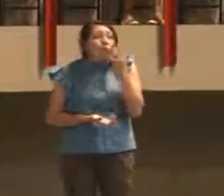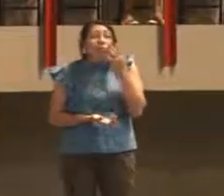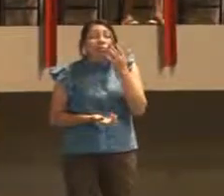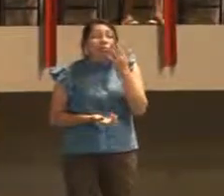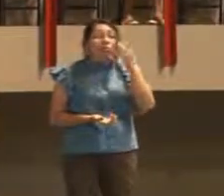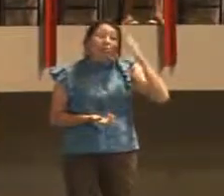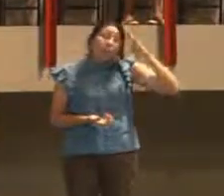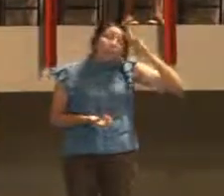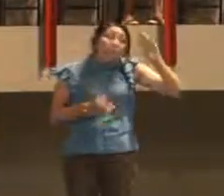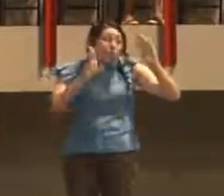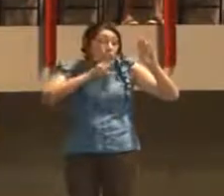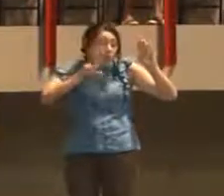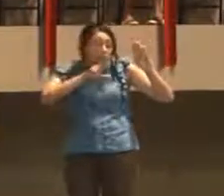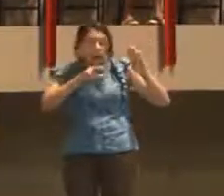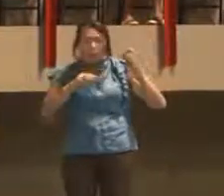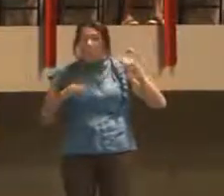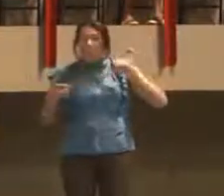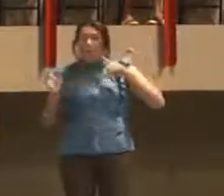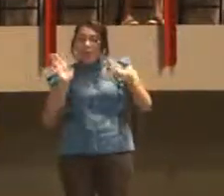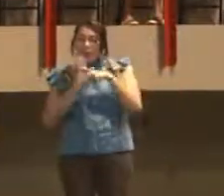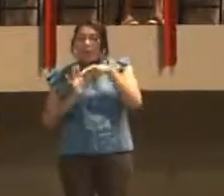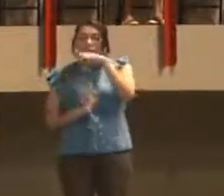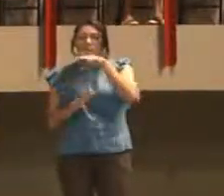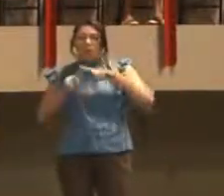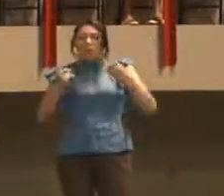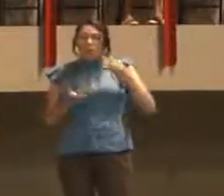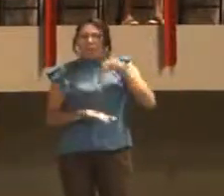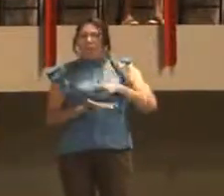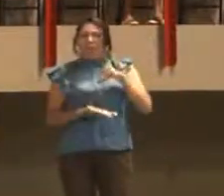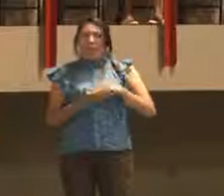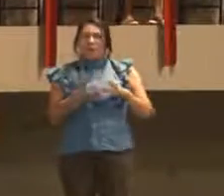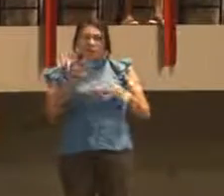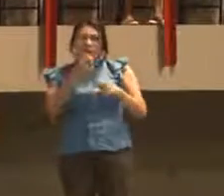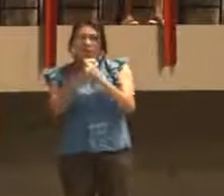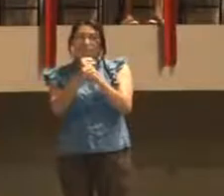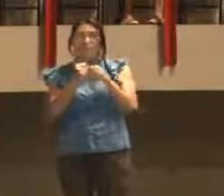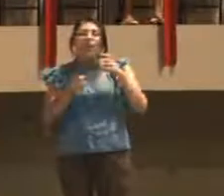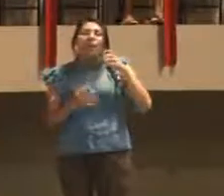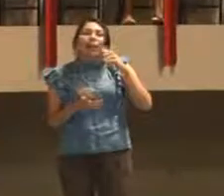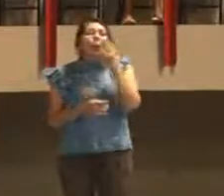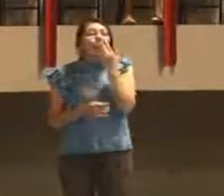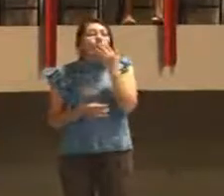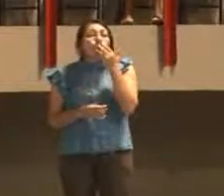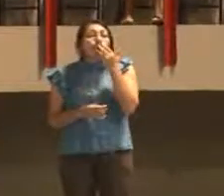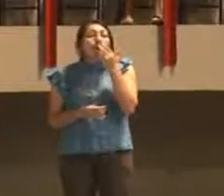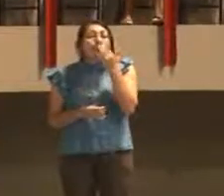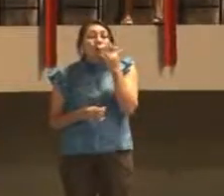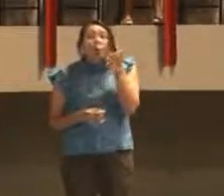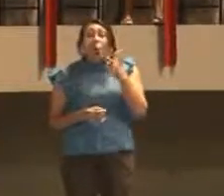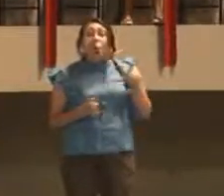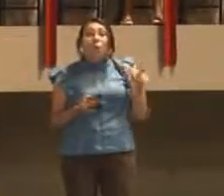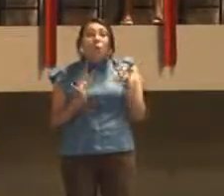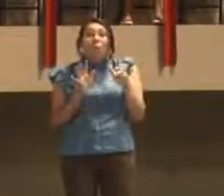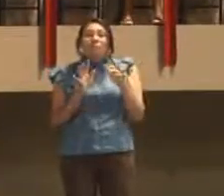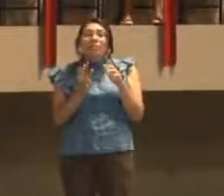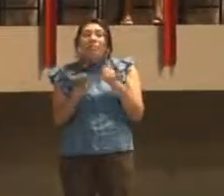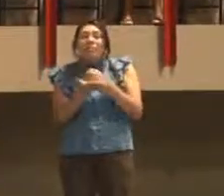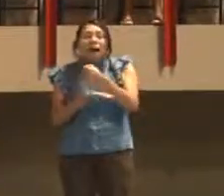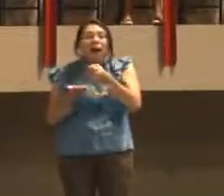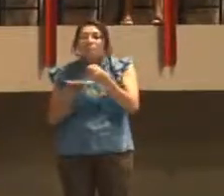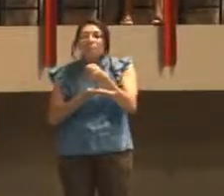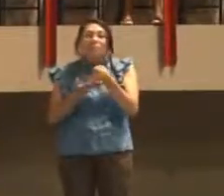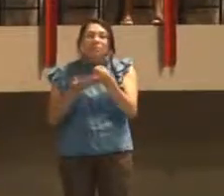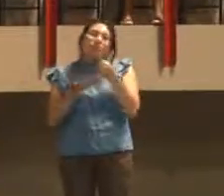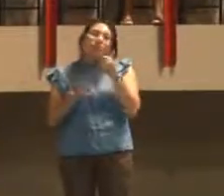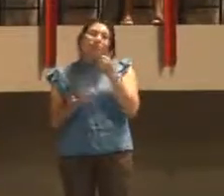Primárias. Mas tem as cores secundárias que o enunciado da questão diz, que são as cores que você obtém misturando as outras duas, né? Então vamos lá,